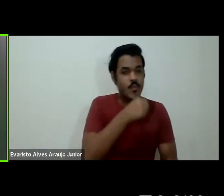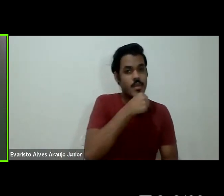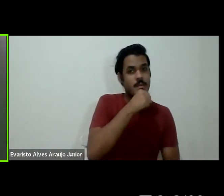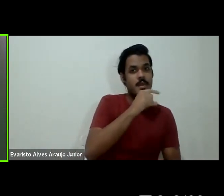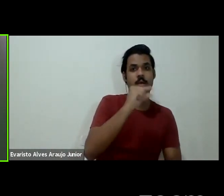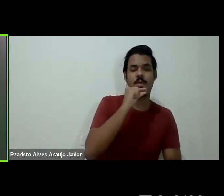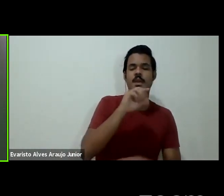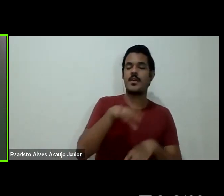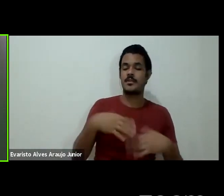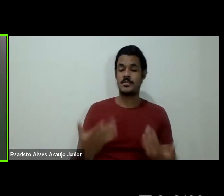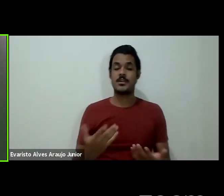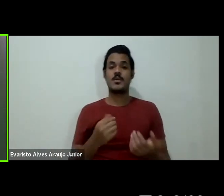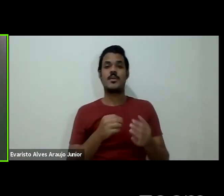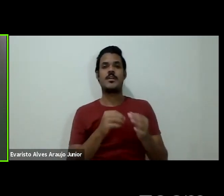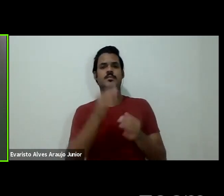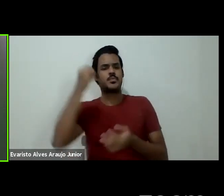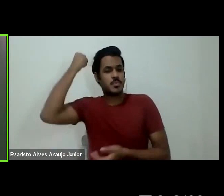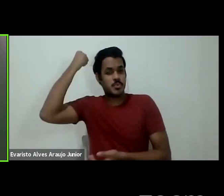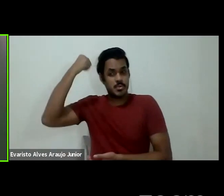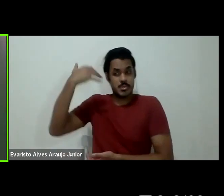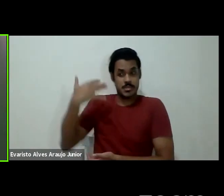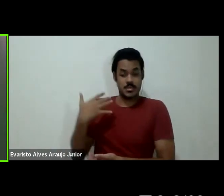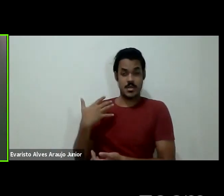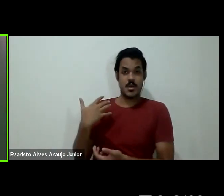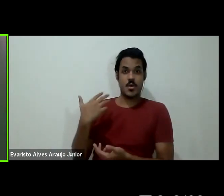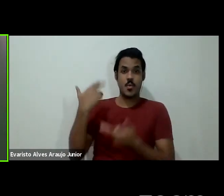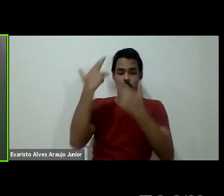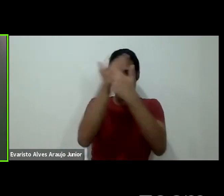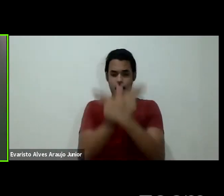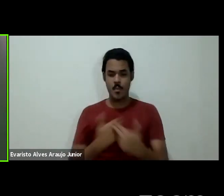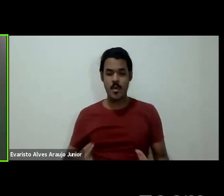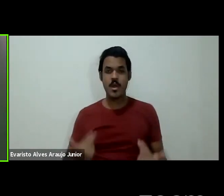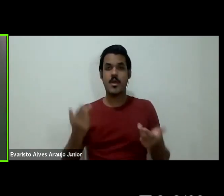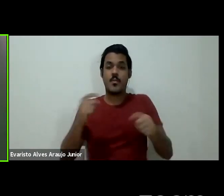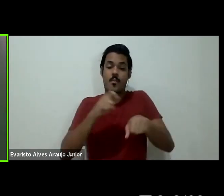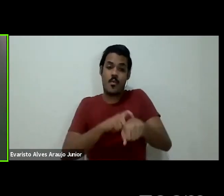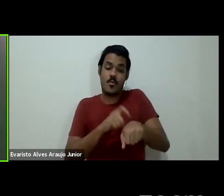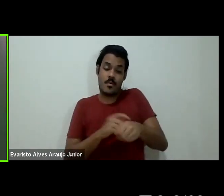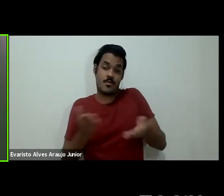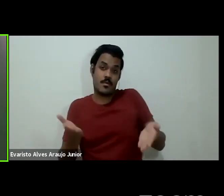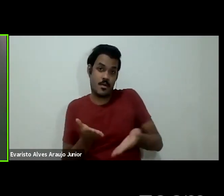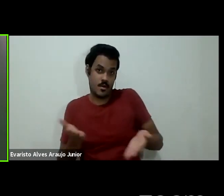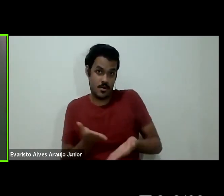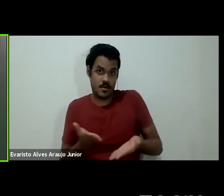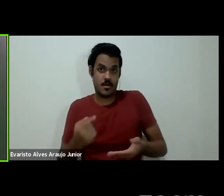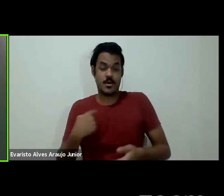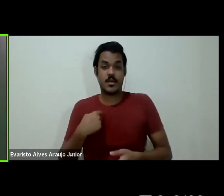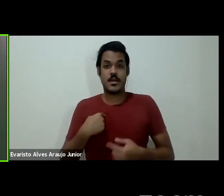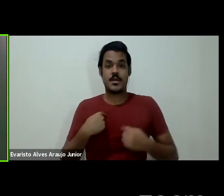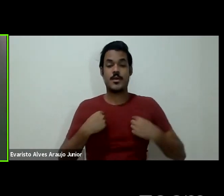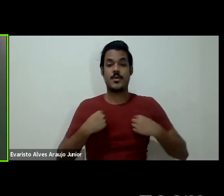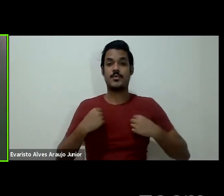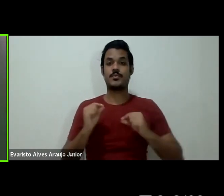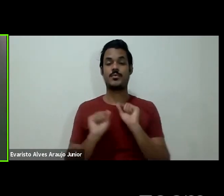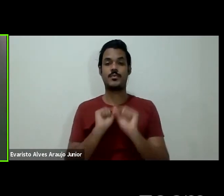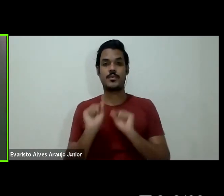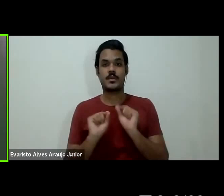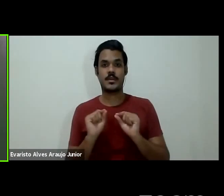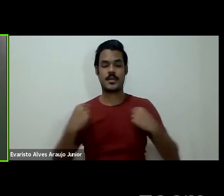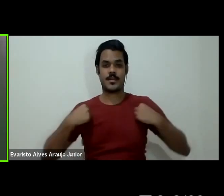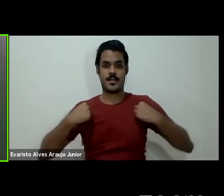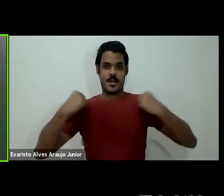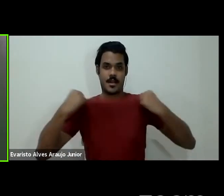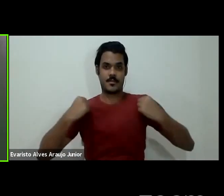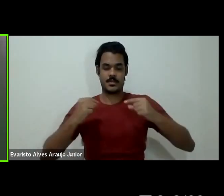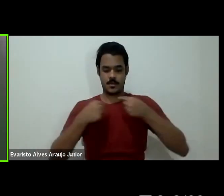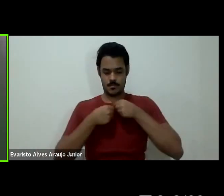Primeiro eu vou fazer uma descrição, né, ao meu respeito, nesse momento. Nesse momento eu estou com uma camisa de